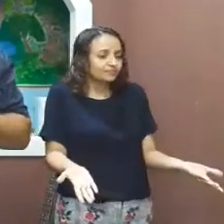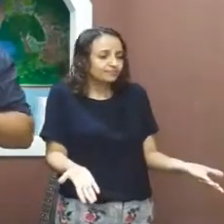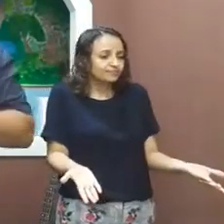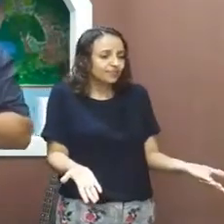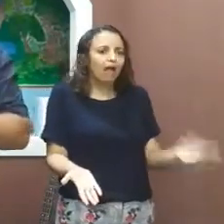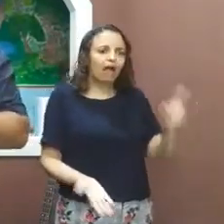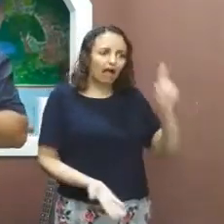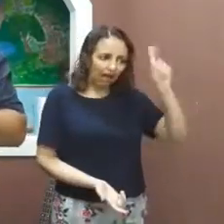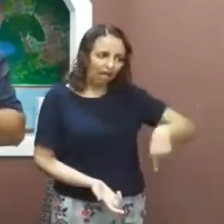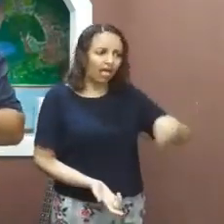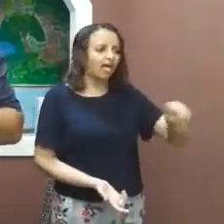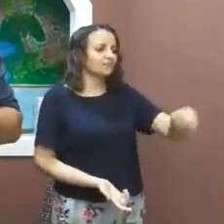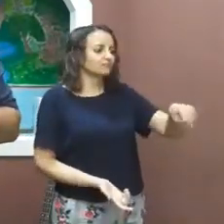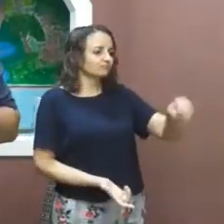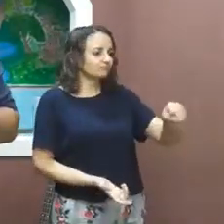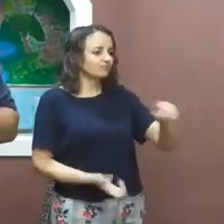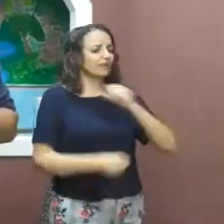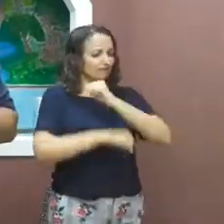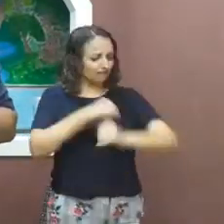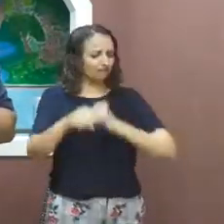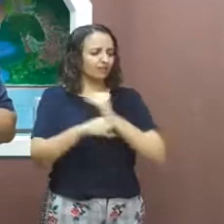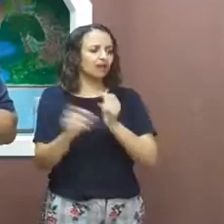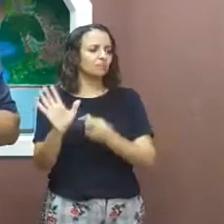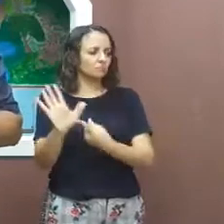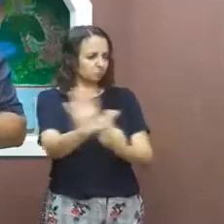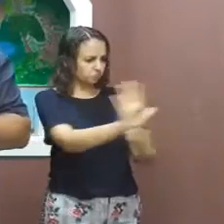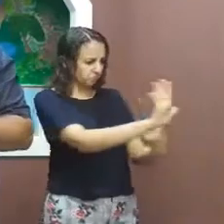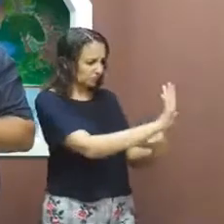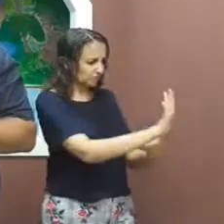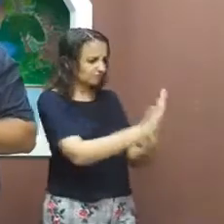Não. Entra na internet e vê as igrejas que estão bombando.